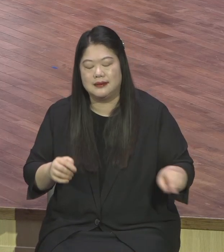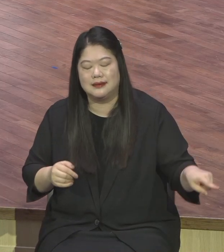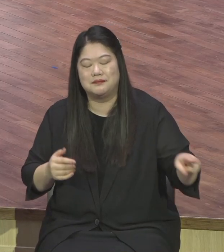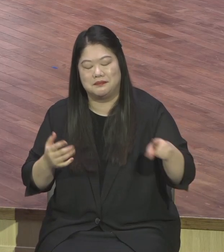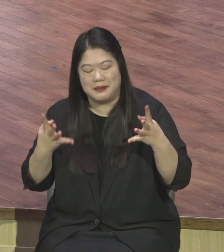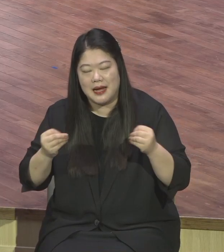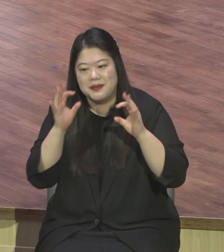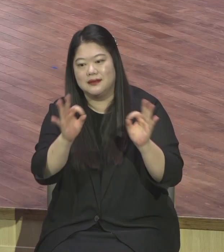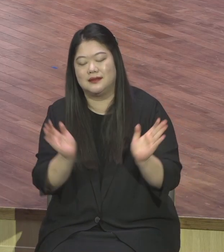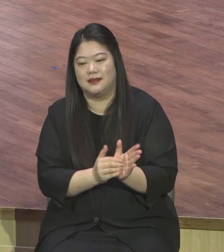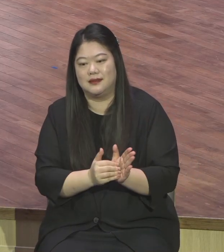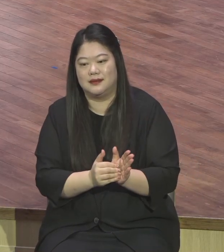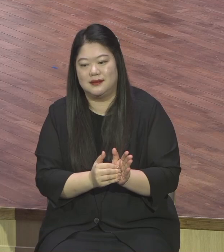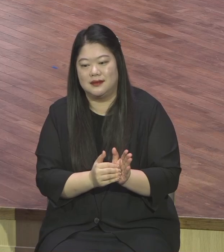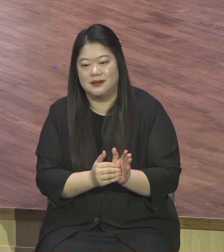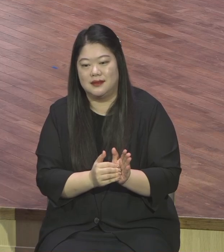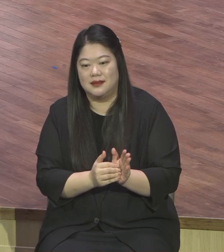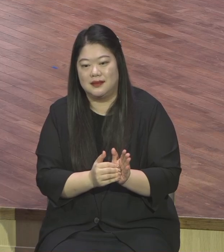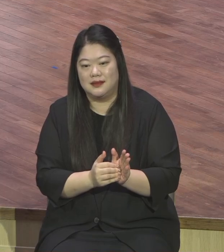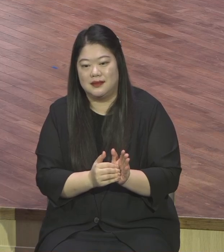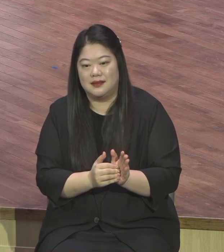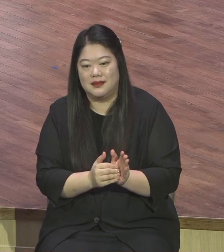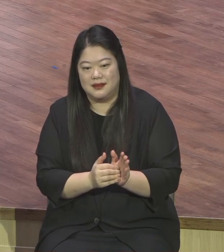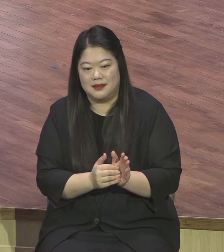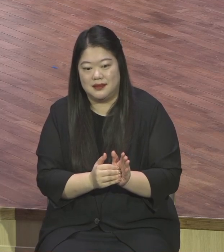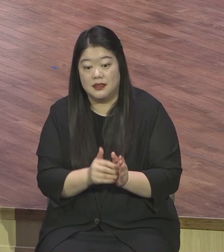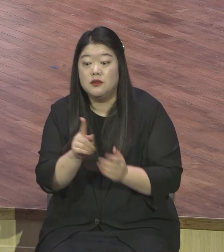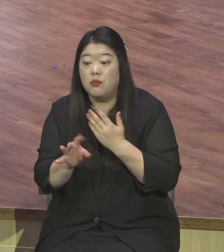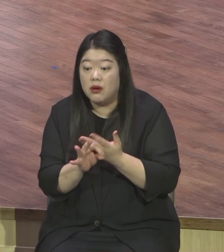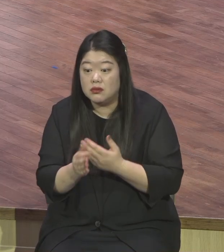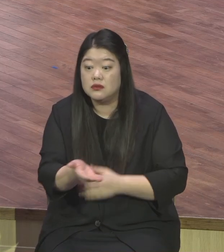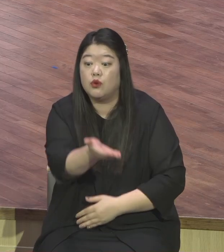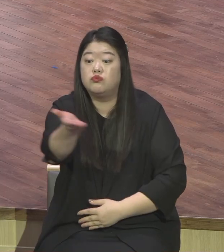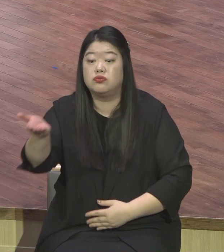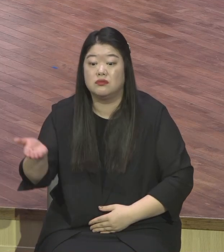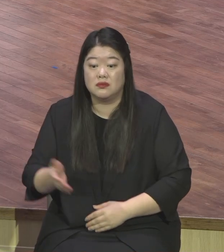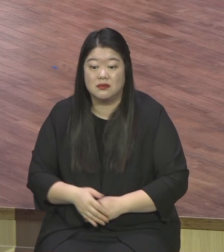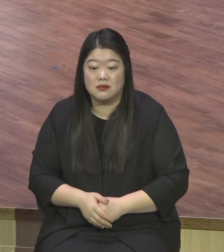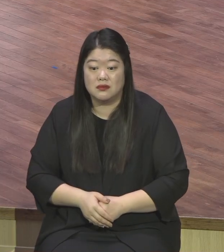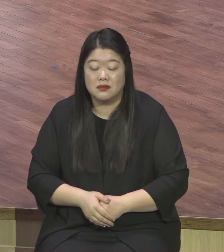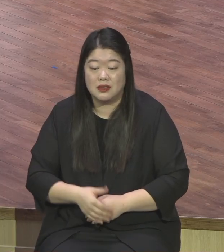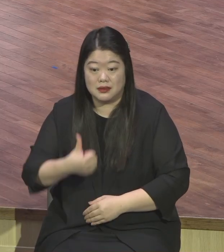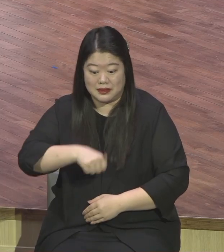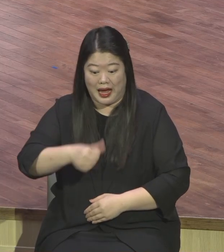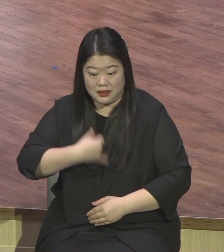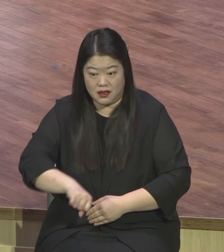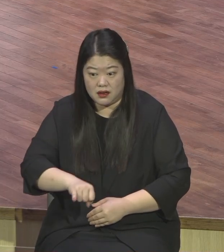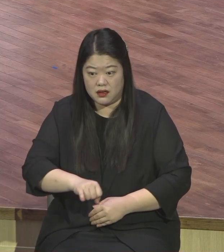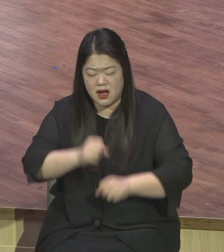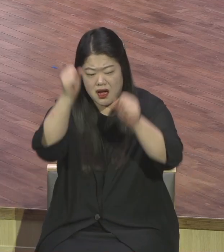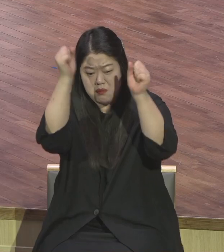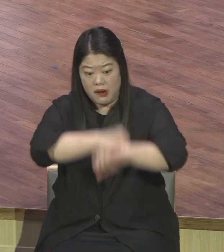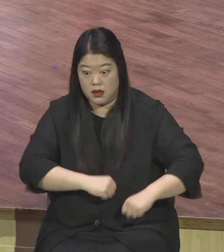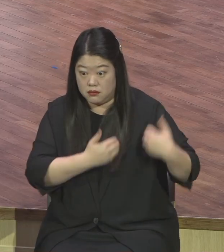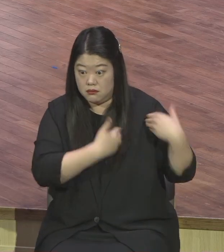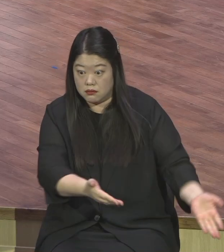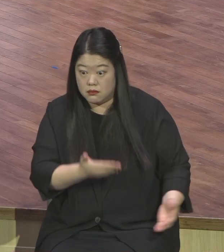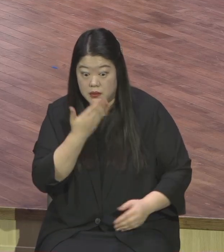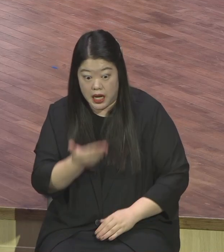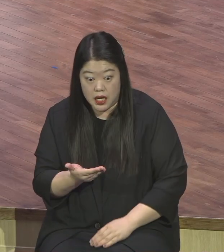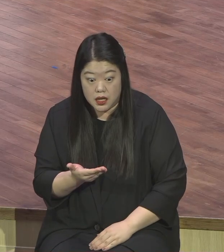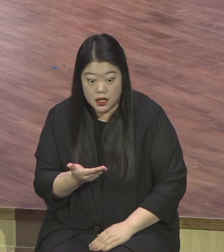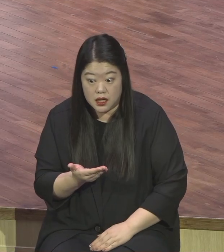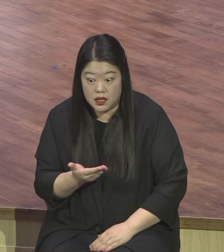후대들이 망하지 않고 세상 따라가지 않고 구별되어 하나님의 이 언약 속에서